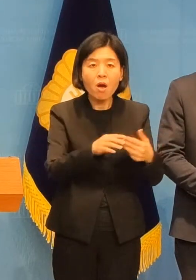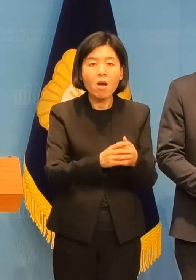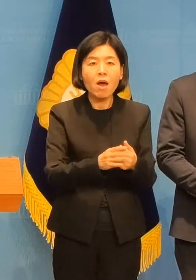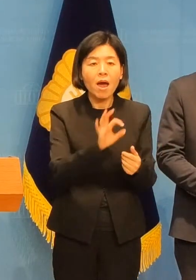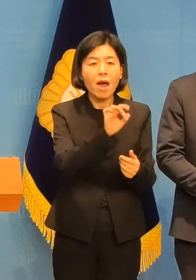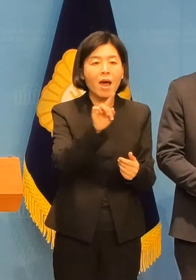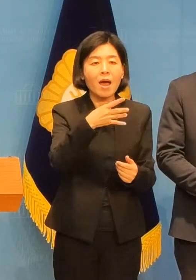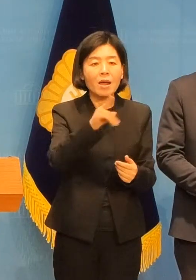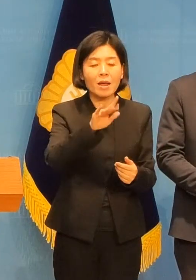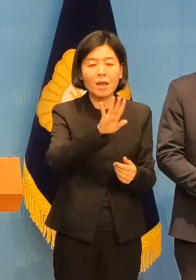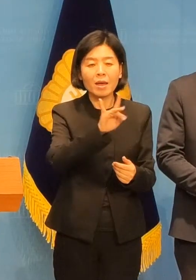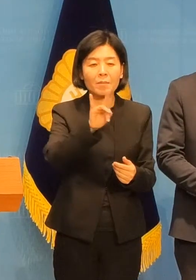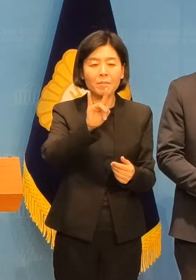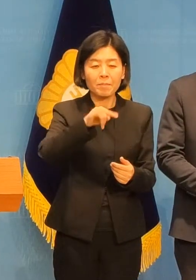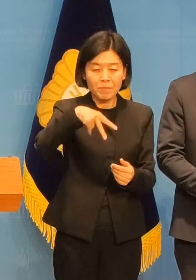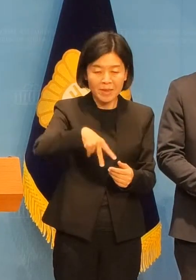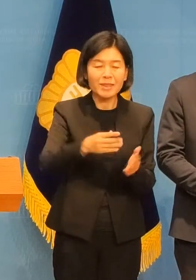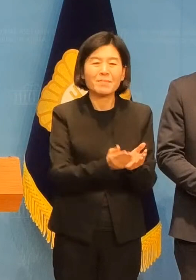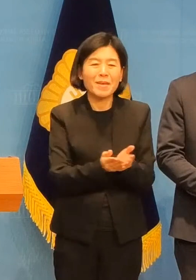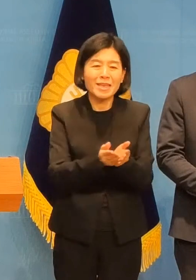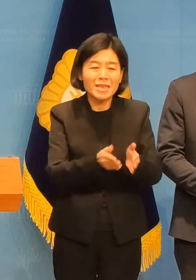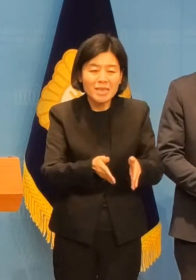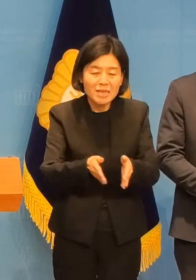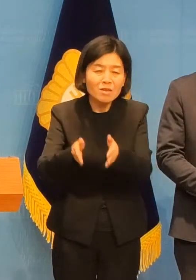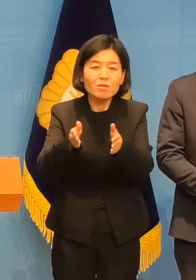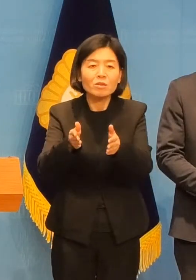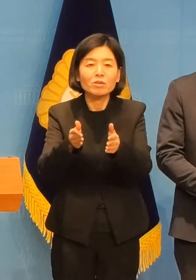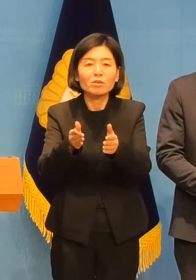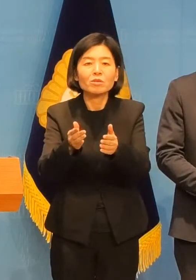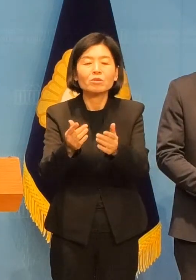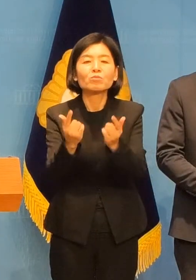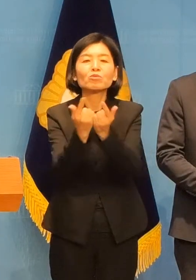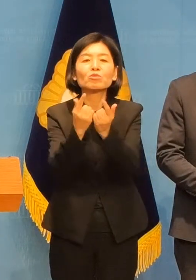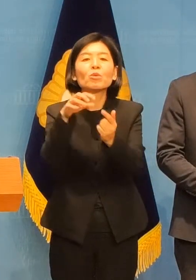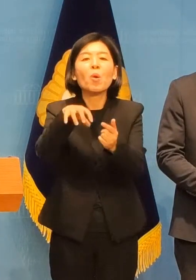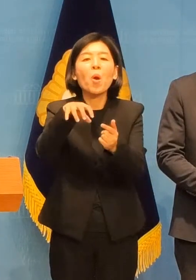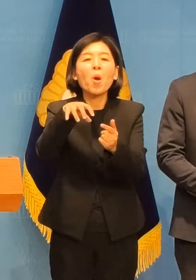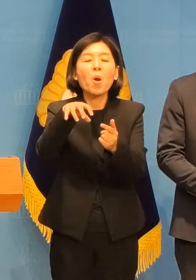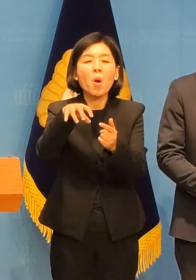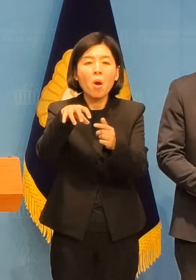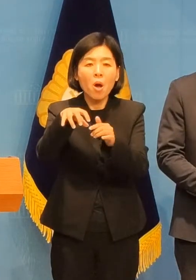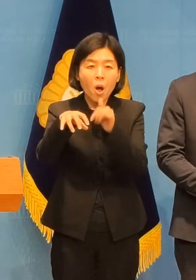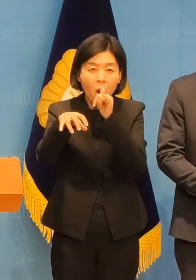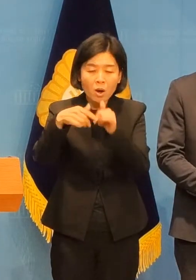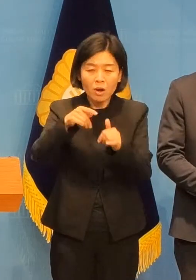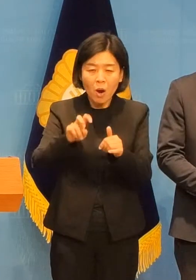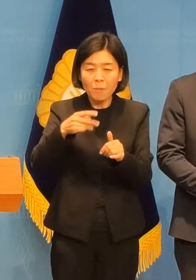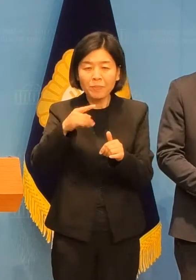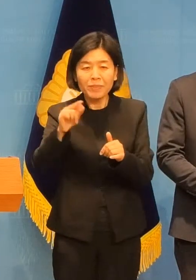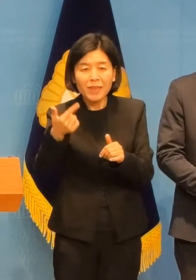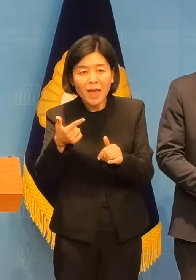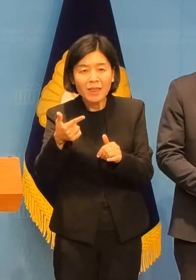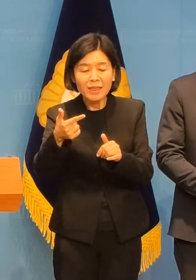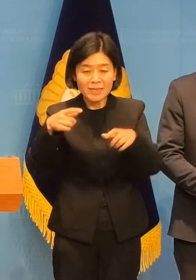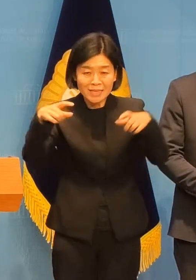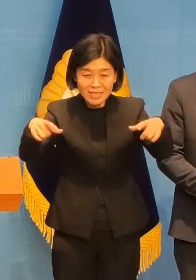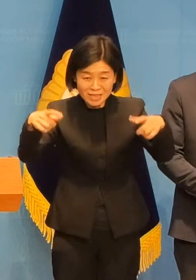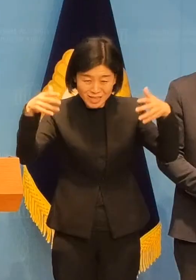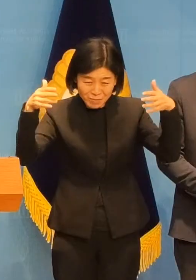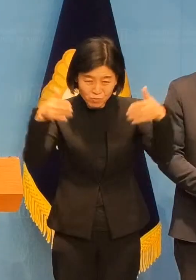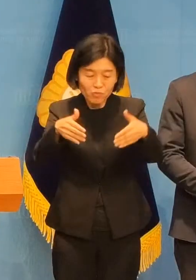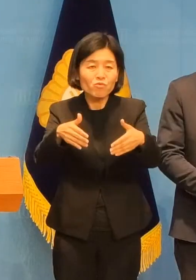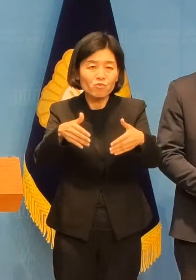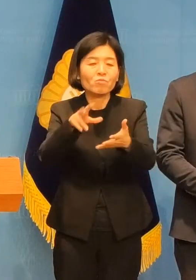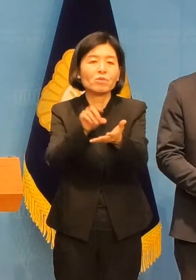아라뱃길 북쪽, 즉 서구로부터의 분구가 예정되어 있는 검단 지역에 집중되어